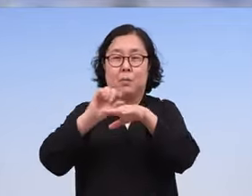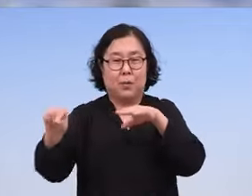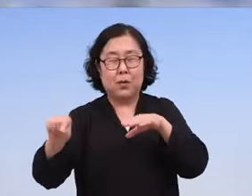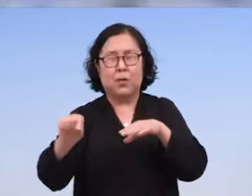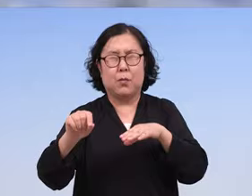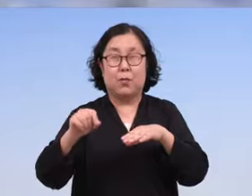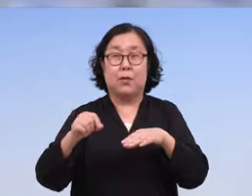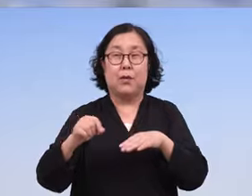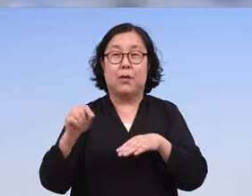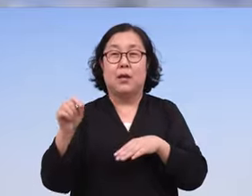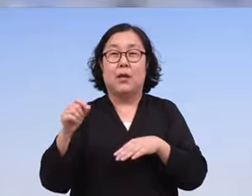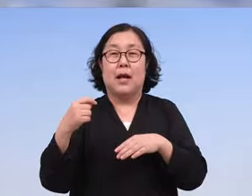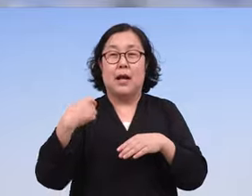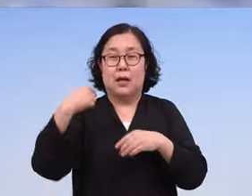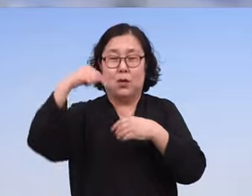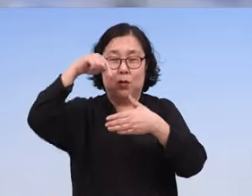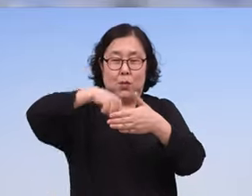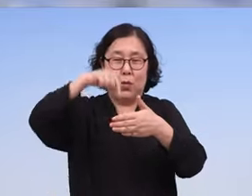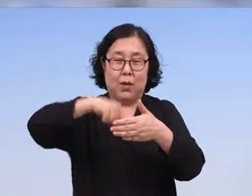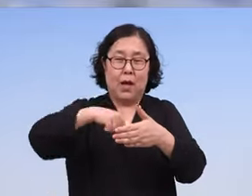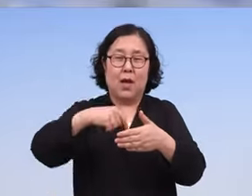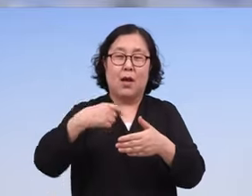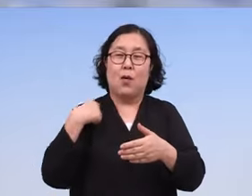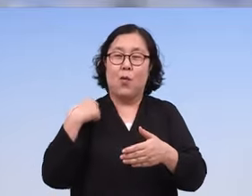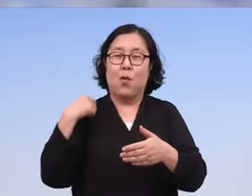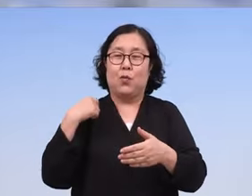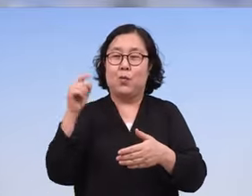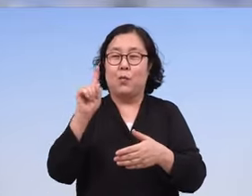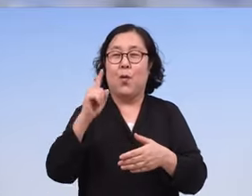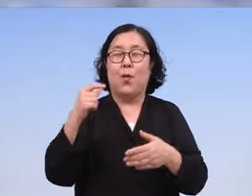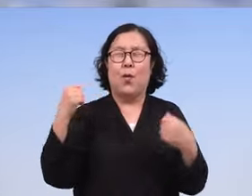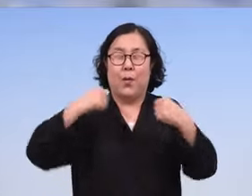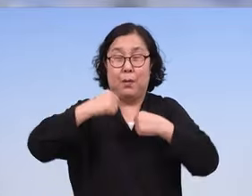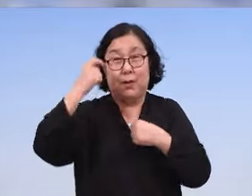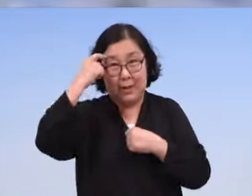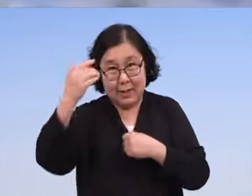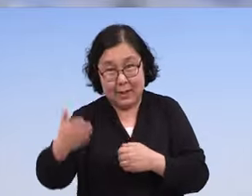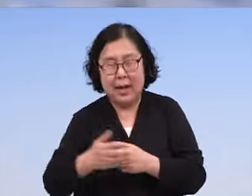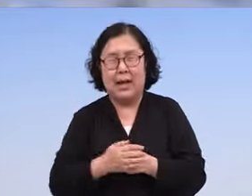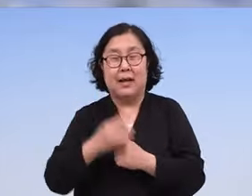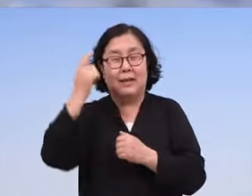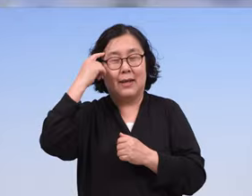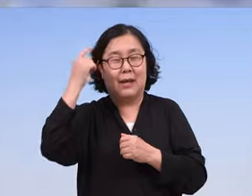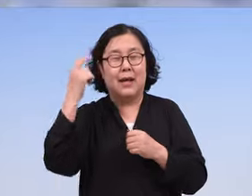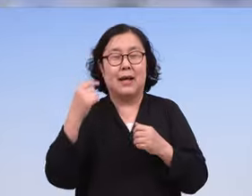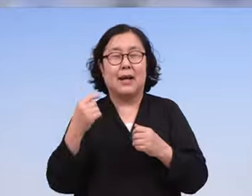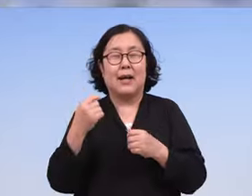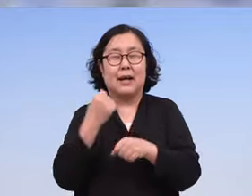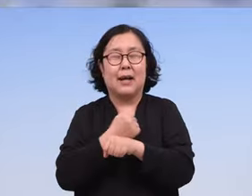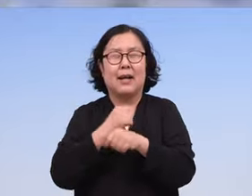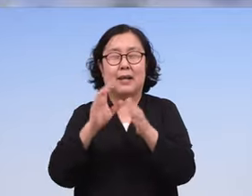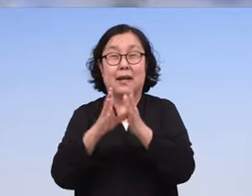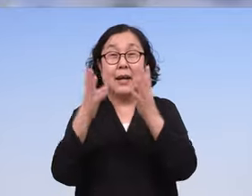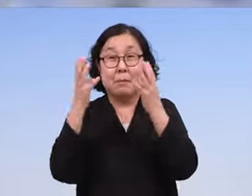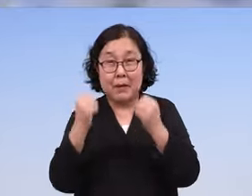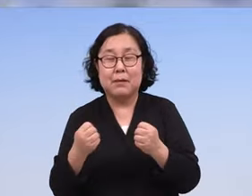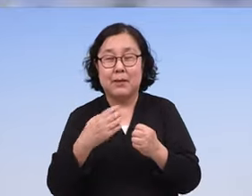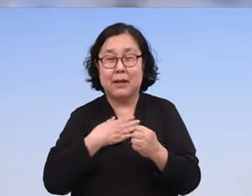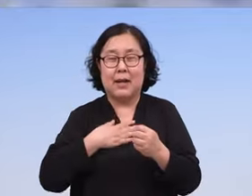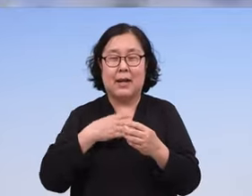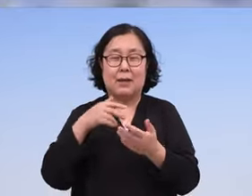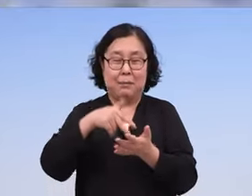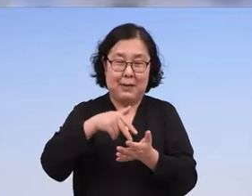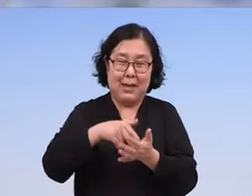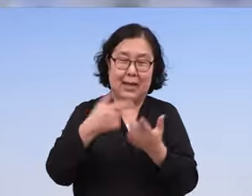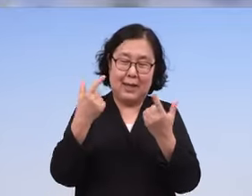싶어요. 이거 확 걷으면 안에 뭐가 있을까? 잠옷일 텐데. 이 짓궂은 생각 아닙니까? 왜? 자기가